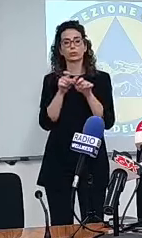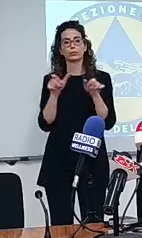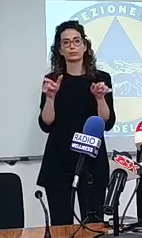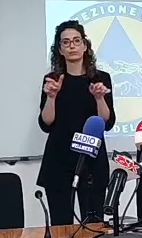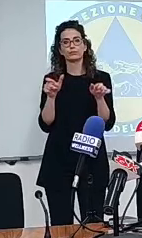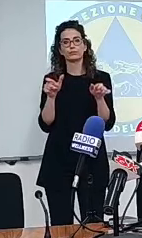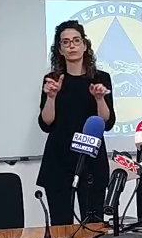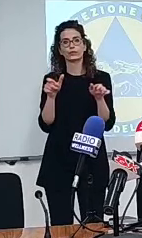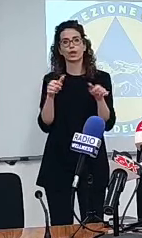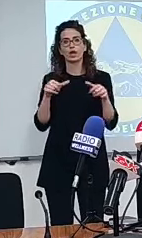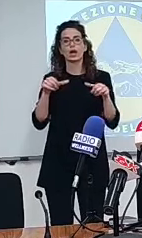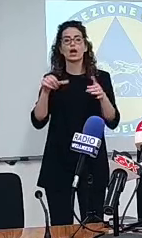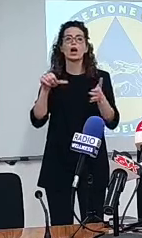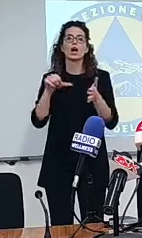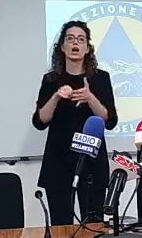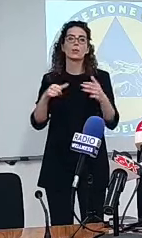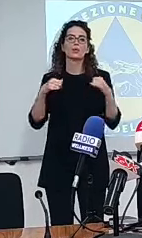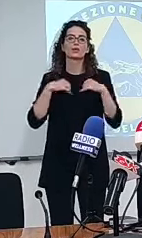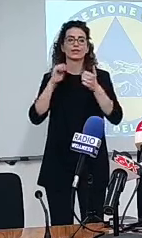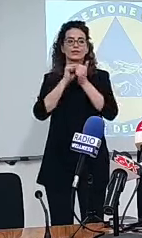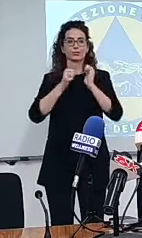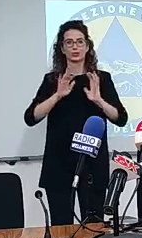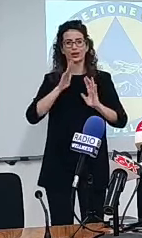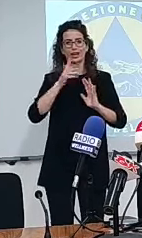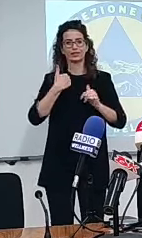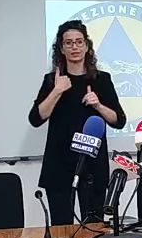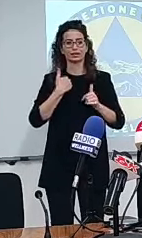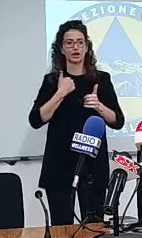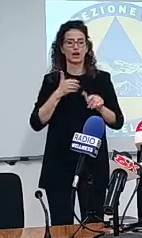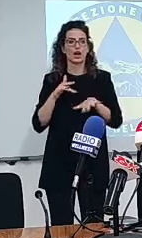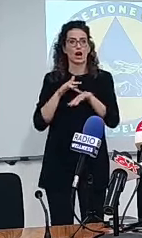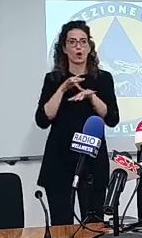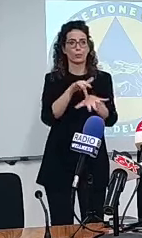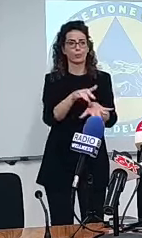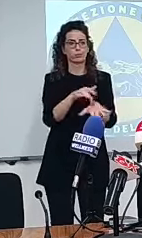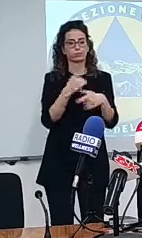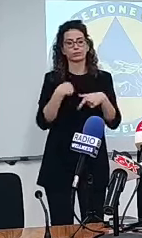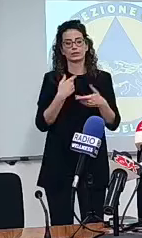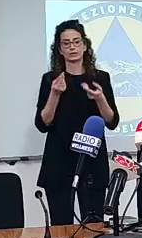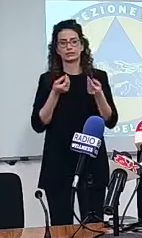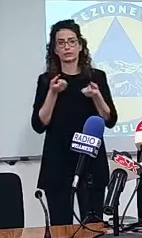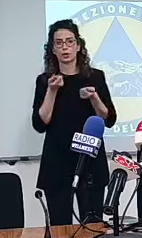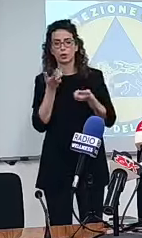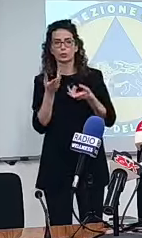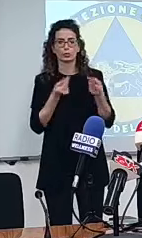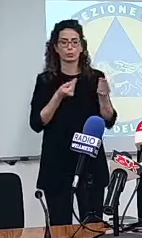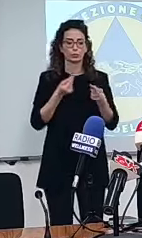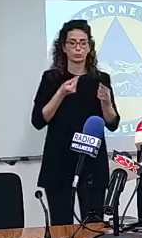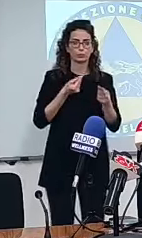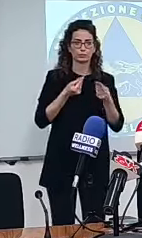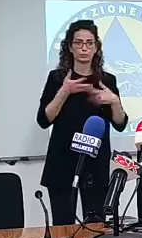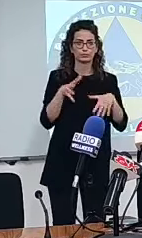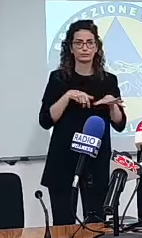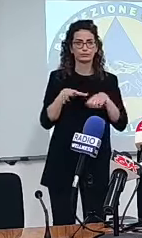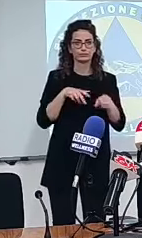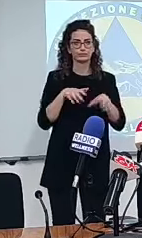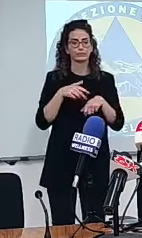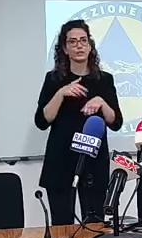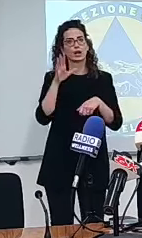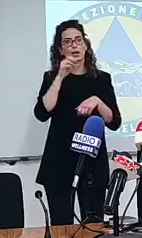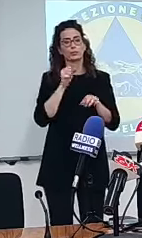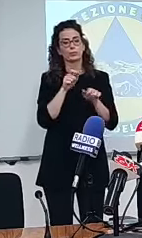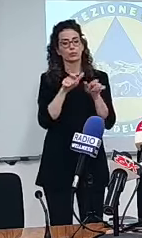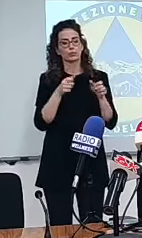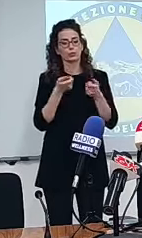accompagnano i ragazzi nei campi estivi in montagna piuttosto, no? Quindi allora stiamo raccogliendo un po' di numeri e di dati anche per avere insomma contezza di quanti